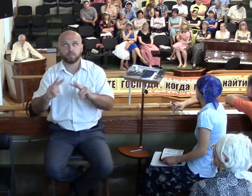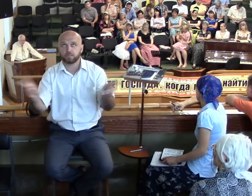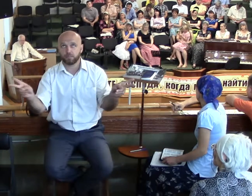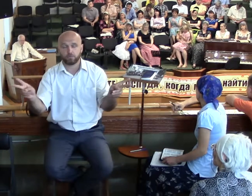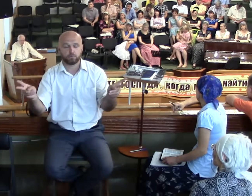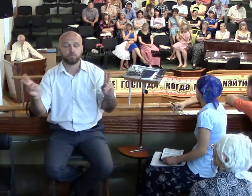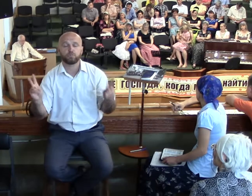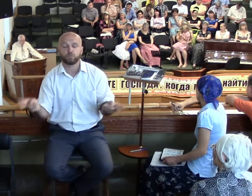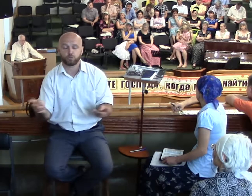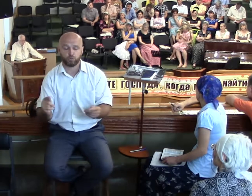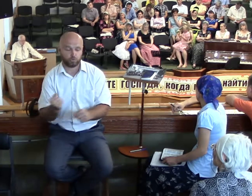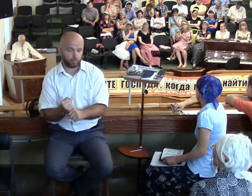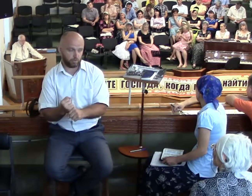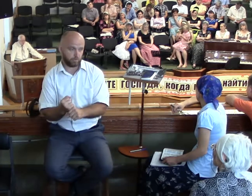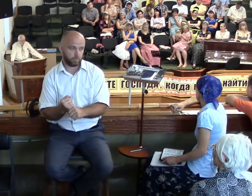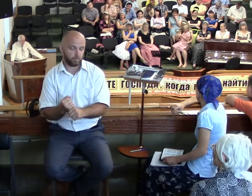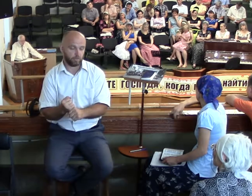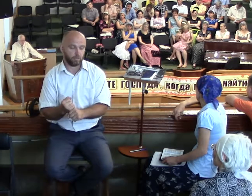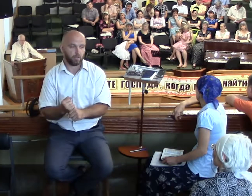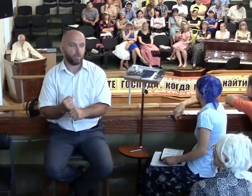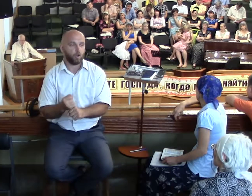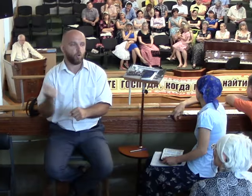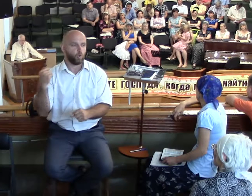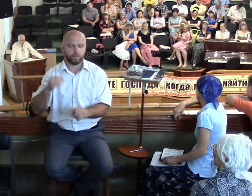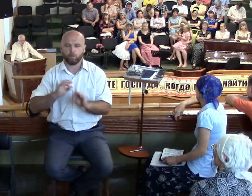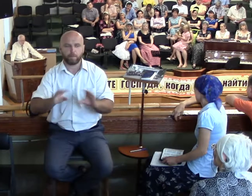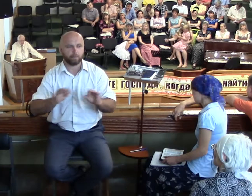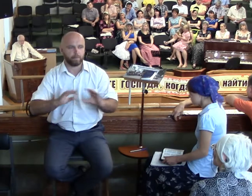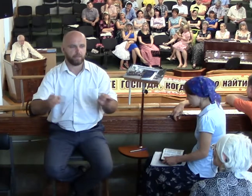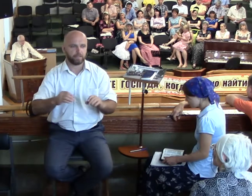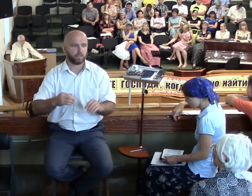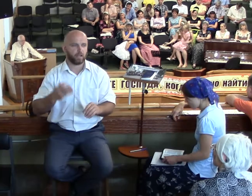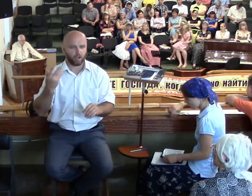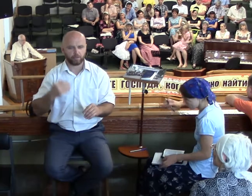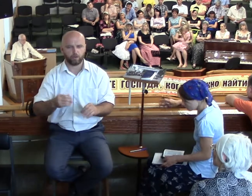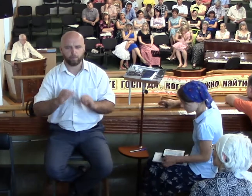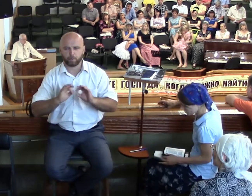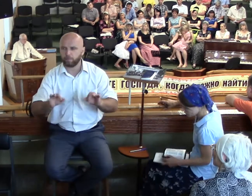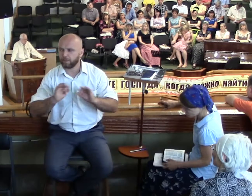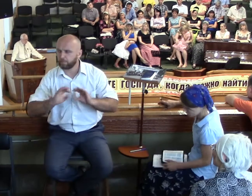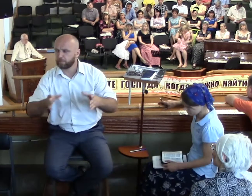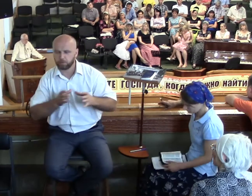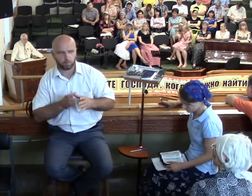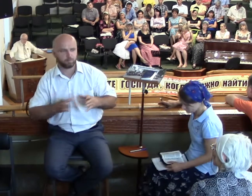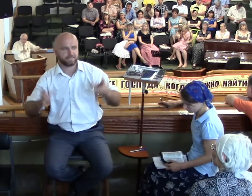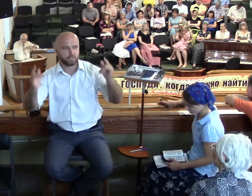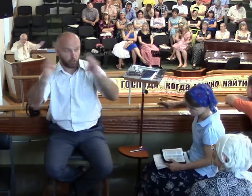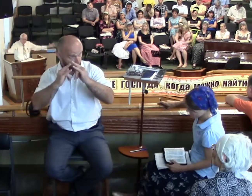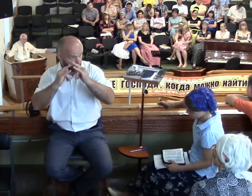домой, у него все сгорело. Дом сгорел, в доме все сгорело. Было пепелище, просто пепелище